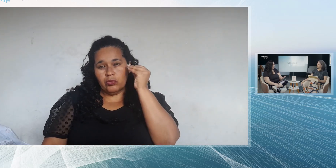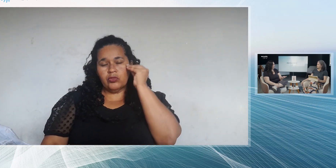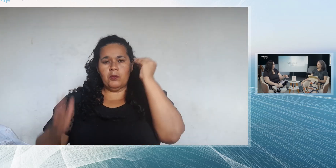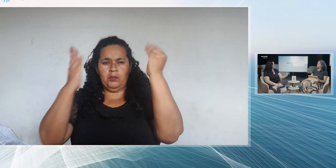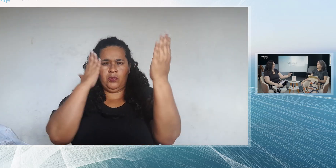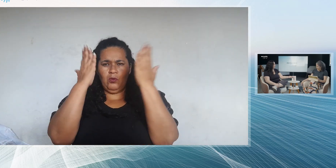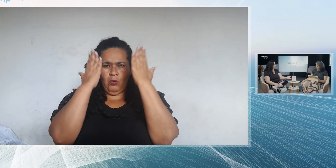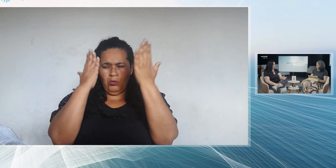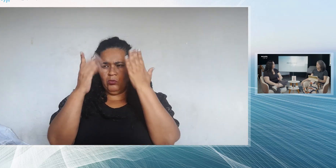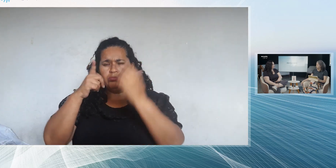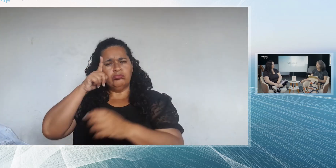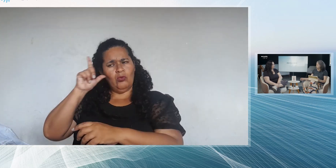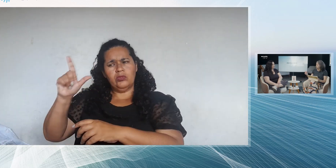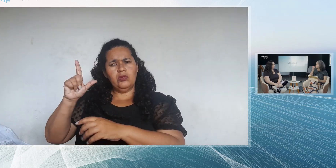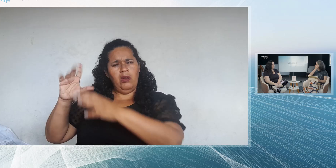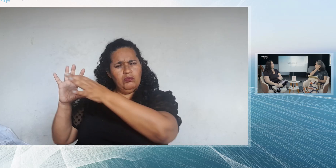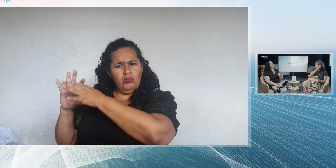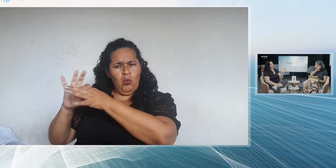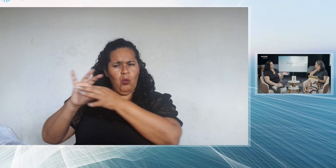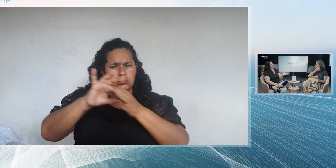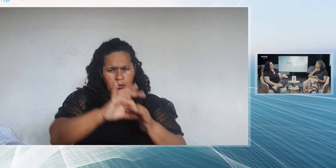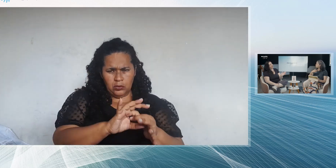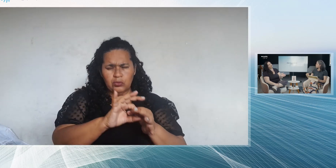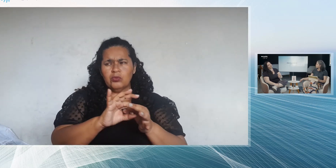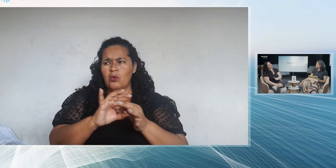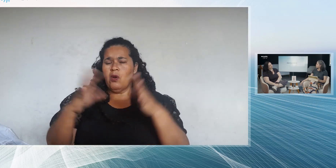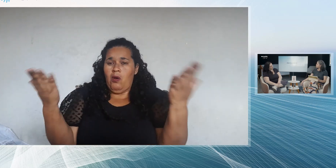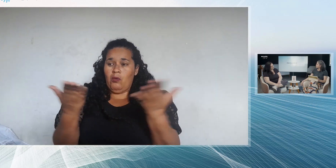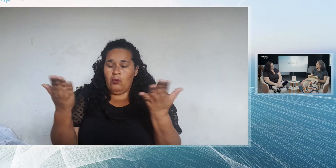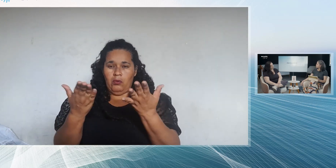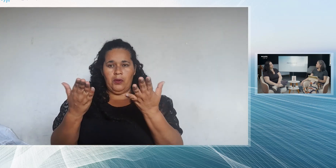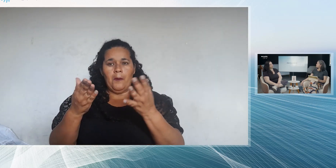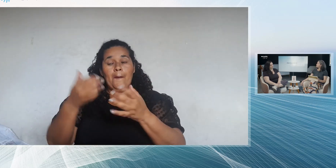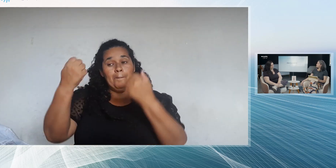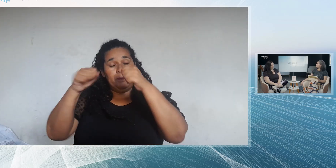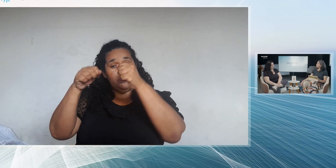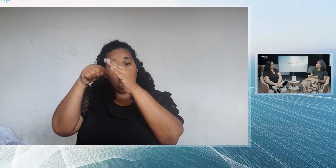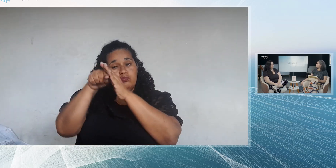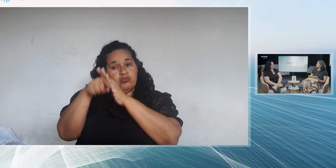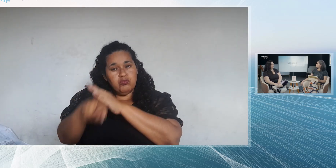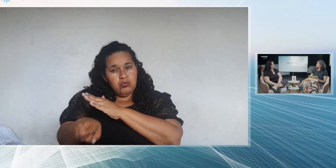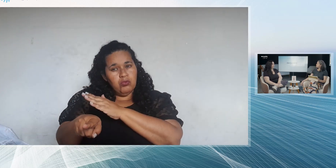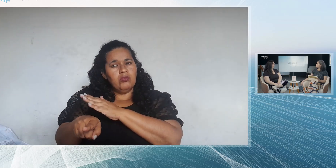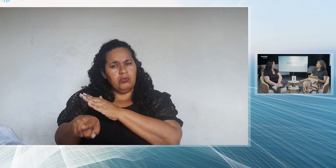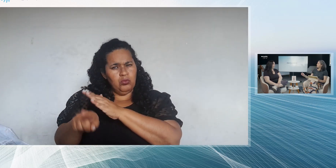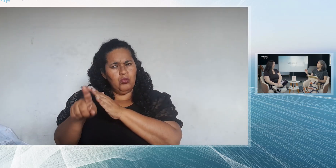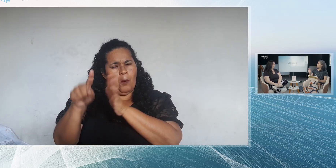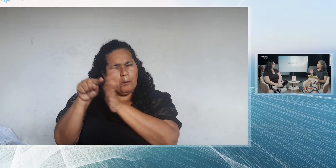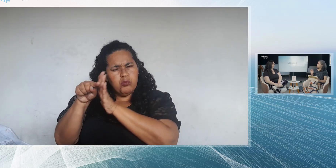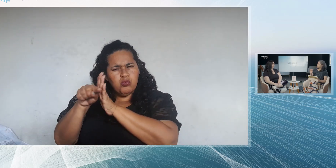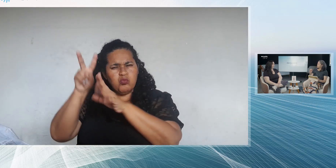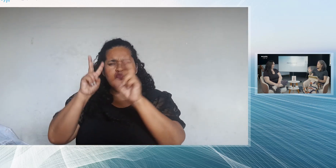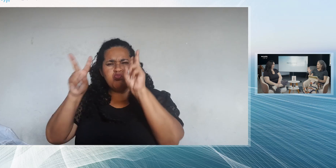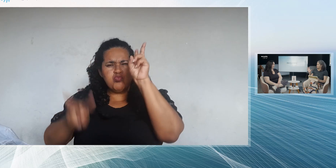não tem problema, em contextos clínicos, em outros contextos. Mas para fazer a avaliação neuropsicológica, sim, ele precisa da especialização. E